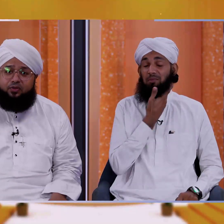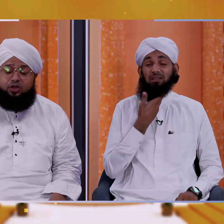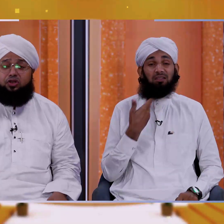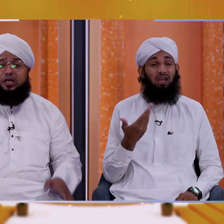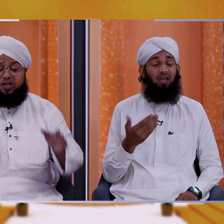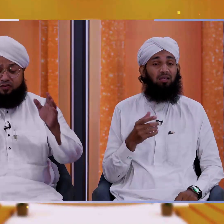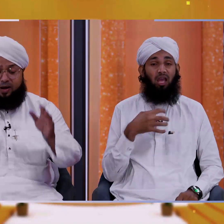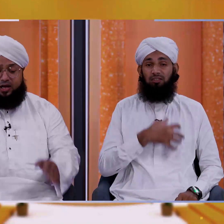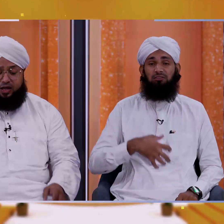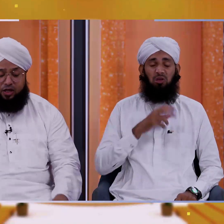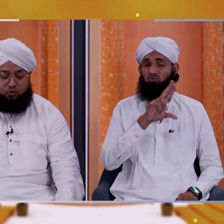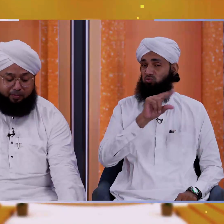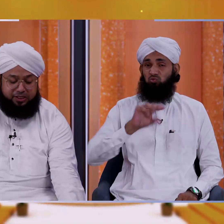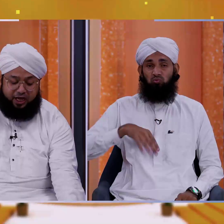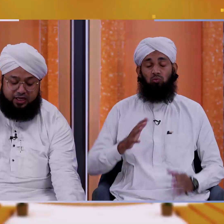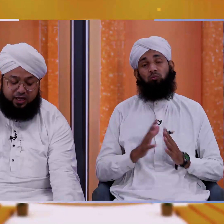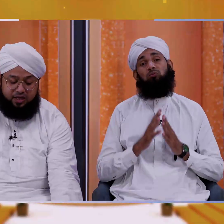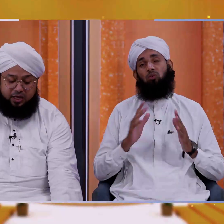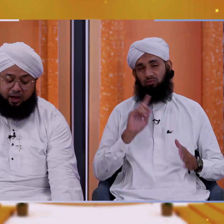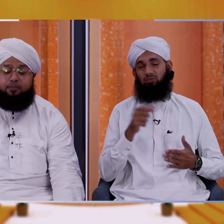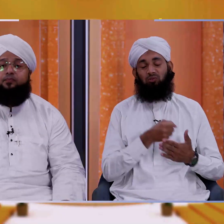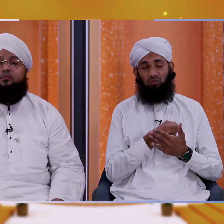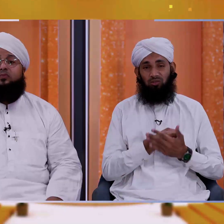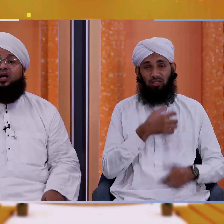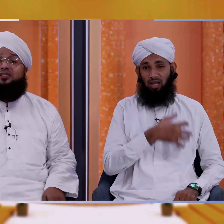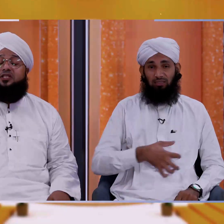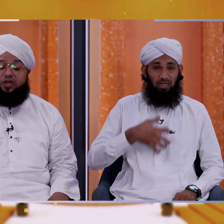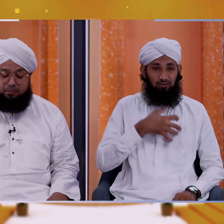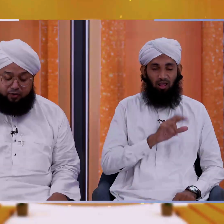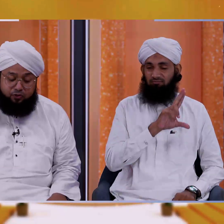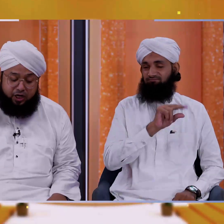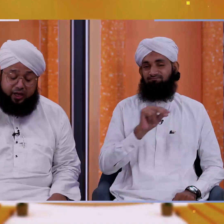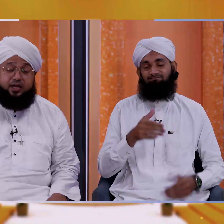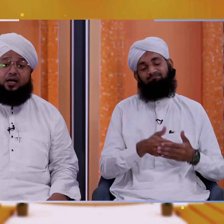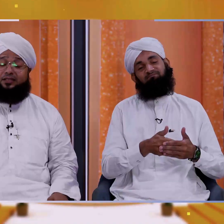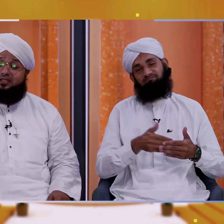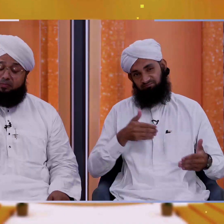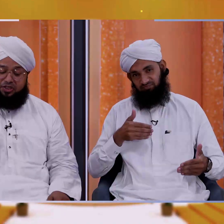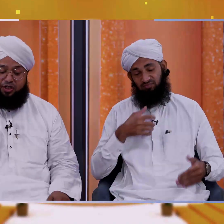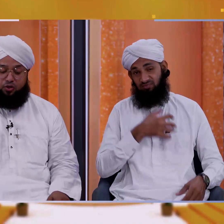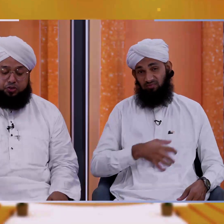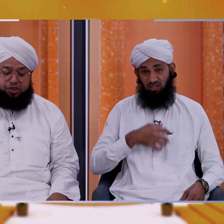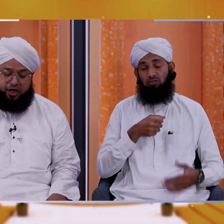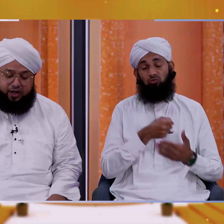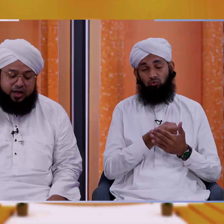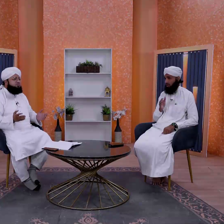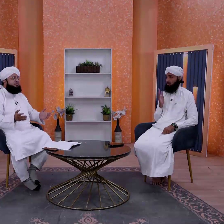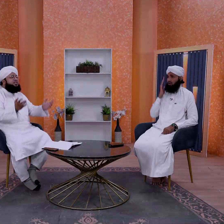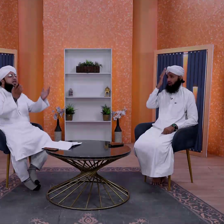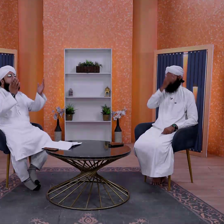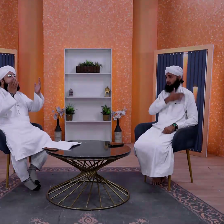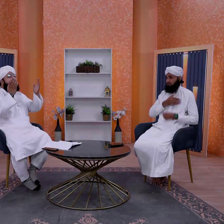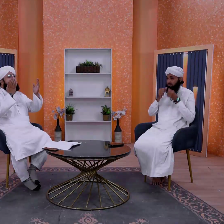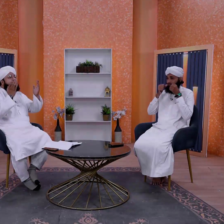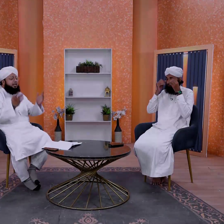ہے، کتنا اس کا وبال ہے۔ تو ہمیں چاہیے کہ ہم حسد سے محفوظ رہیں، حسد سے بچنے کی کوشش کریں۔